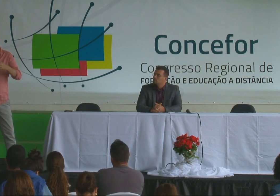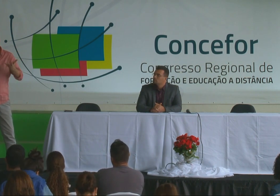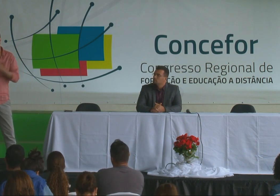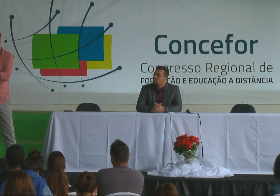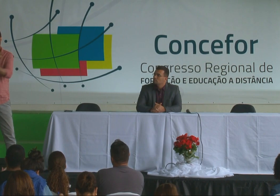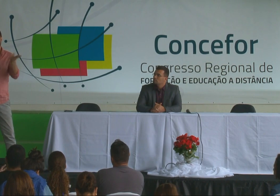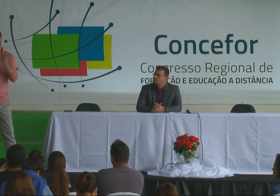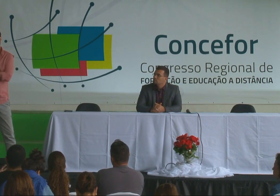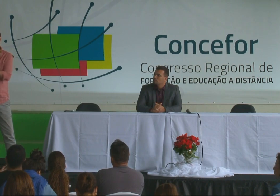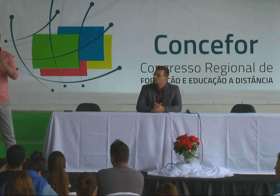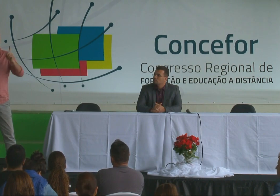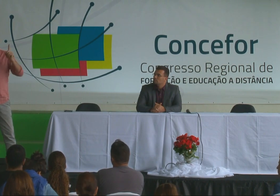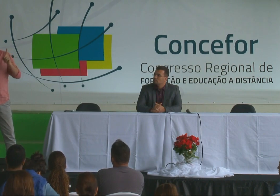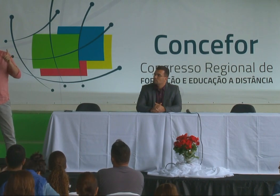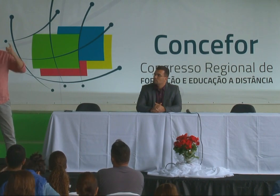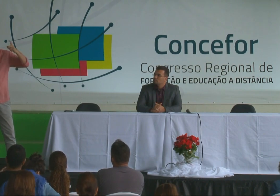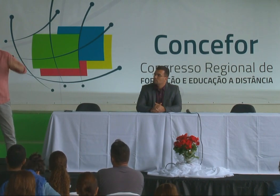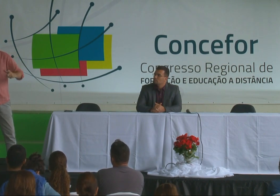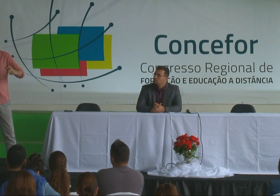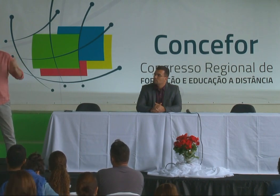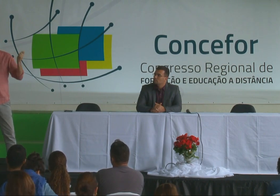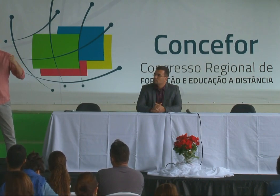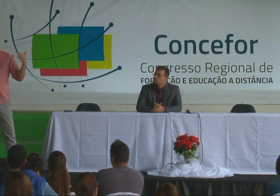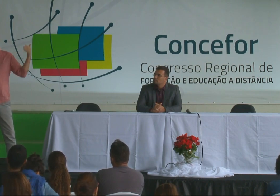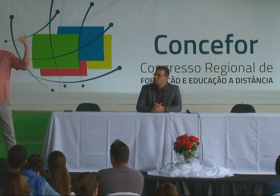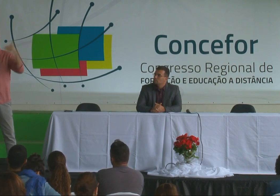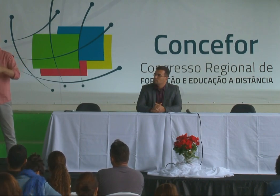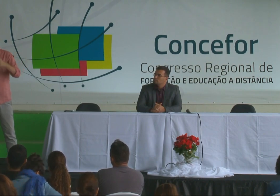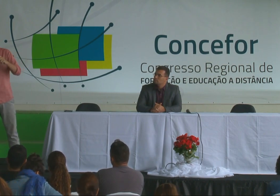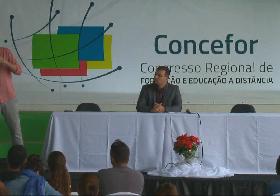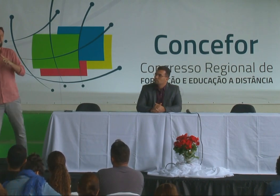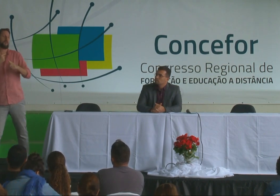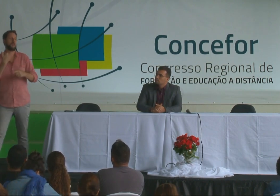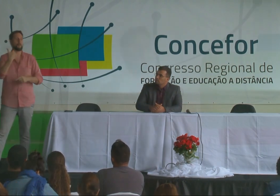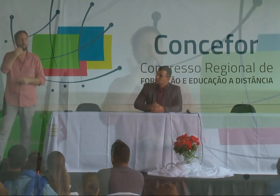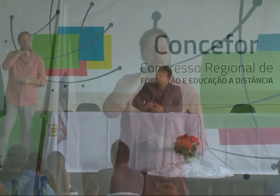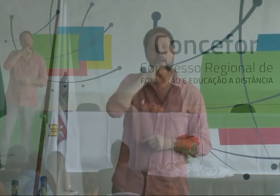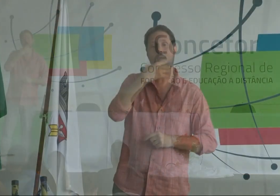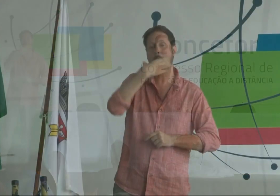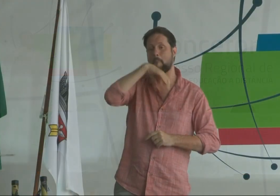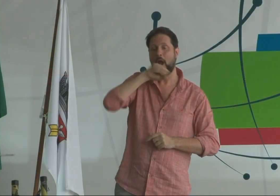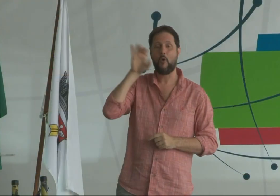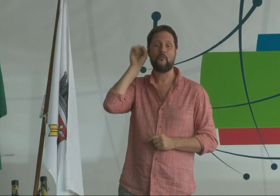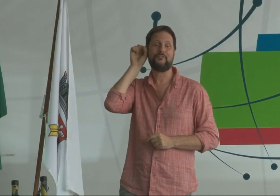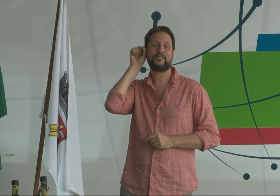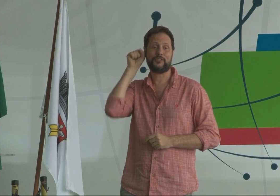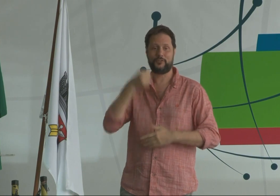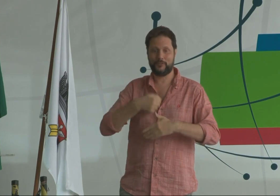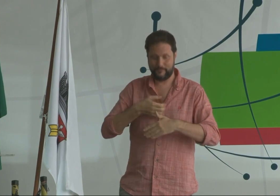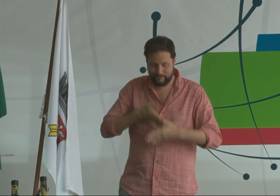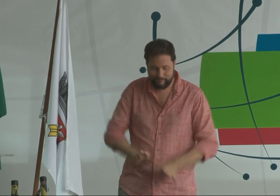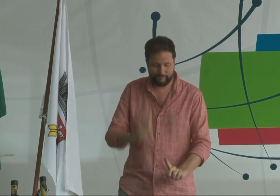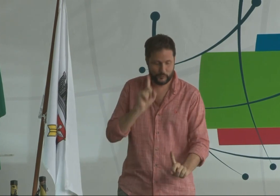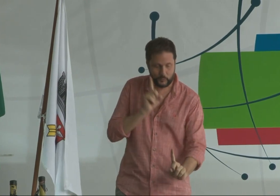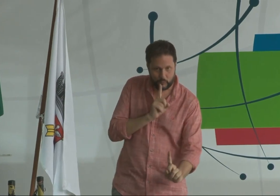Por exemplo, a presença de estudos, associações de estudos, essa frequência nesses espaços específicos, é uma coisa que, pra mim, é...